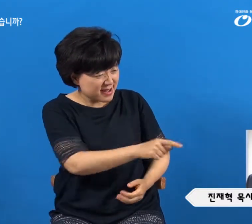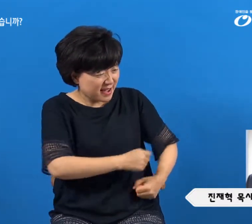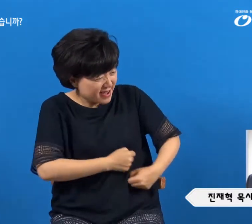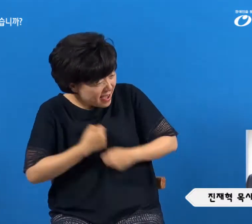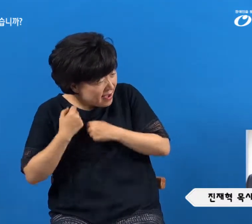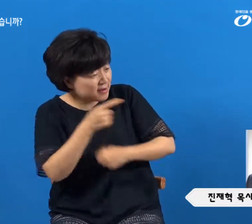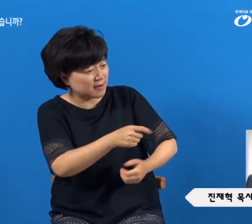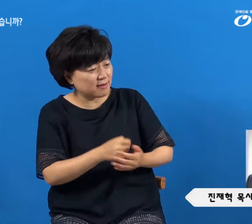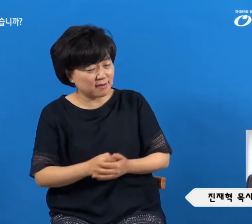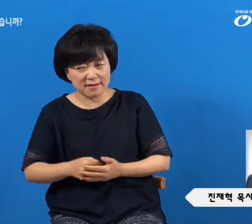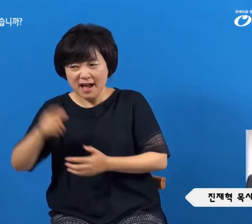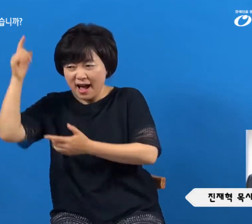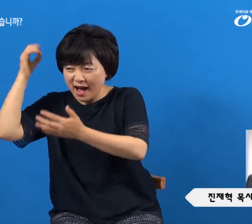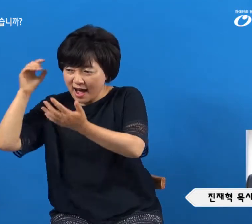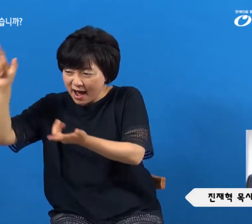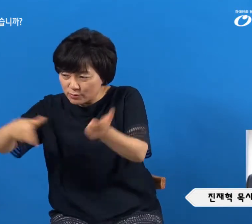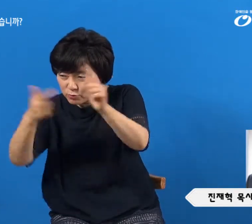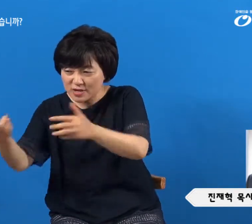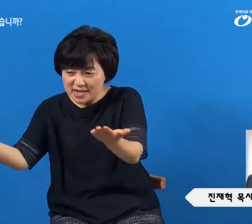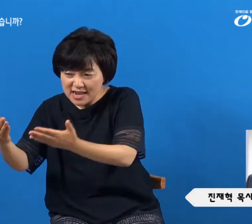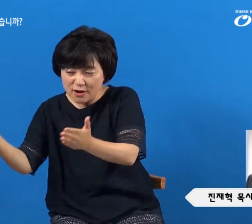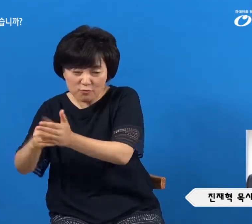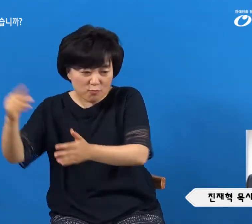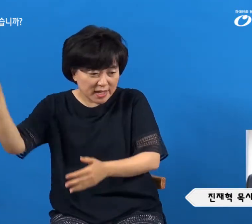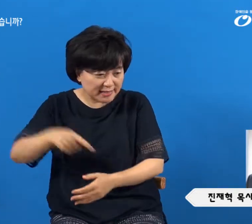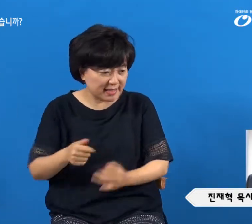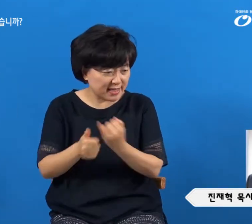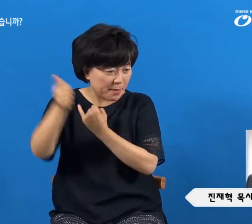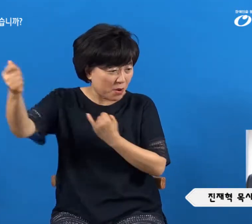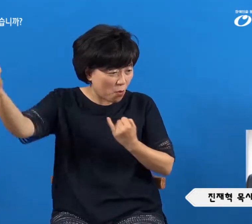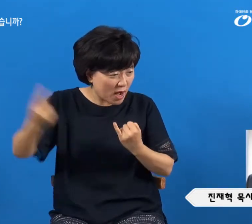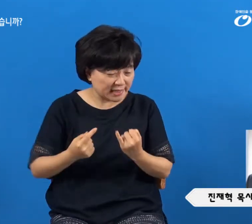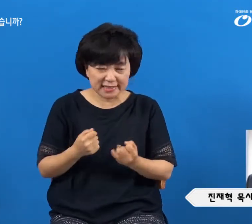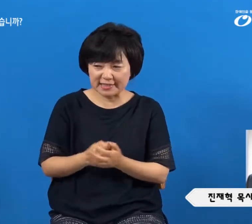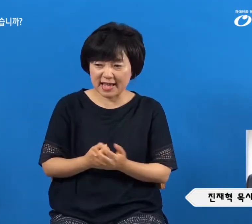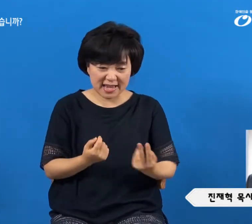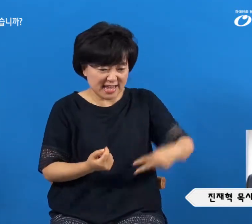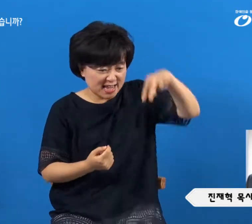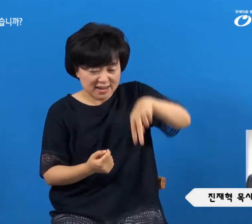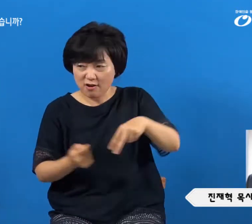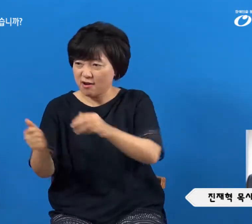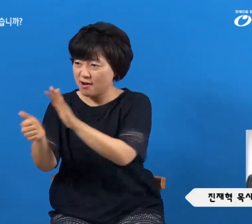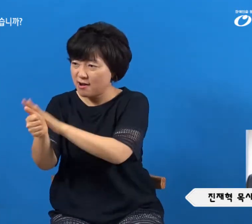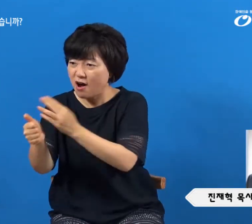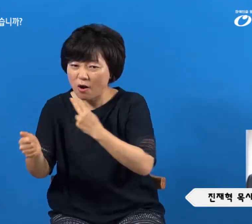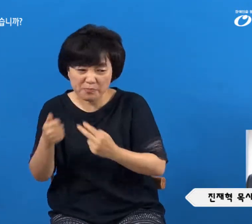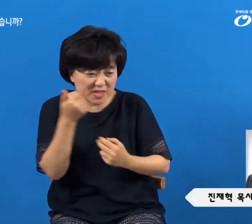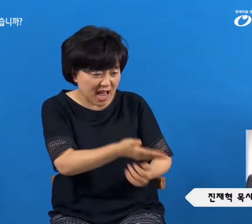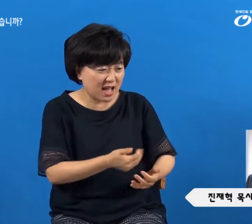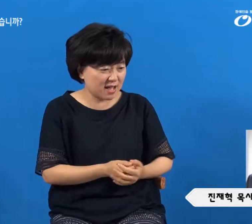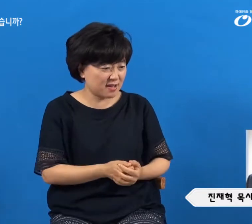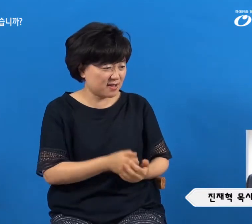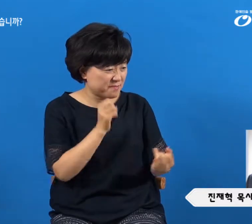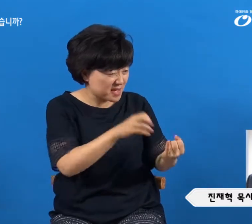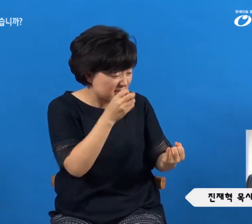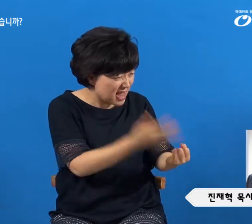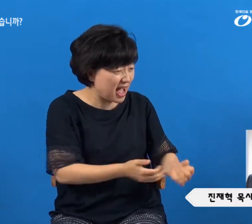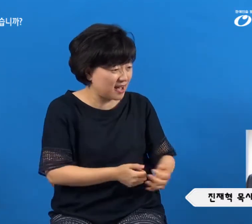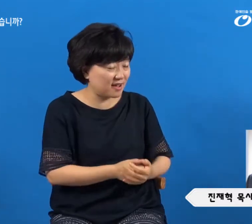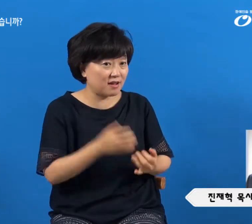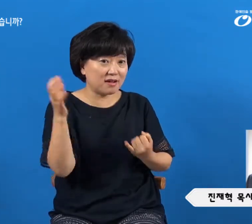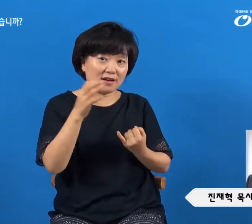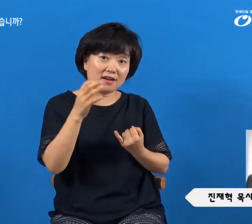게을러 빠져서 뭐 이렇게 말합니까? 아니면 오늘 저녁은 내가 한다. 큰아들은